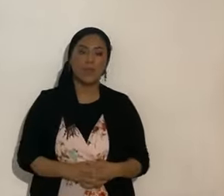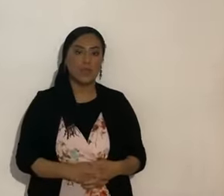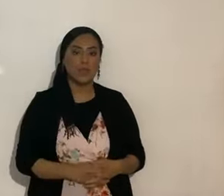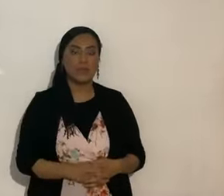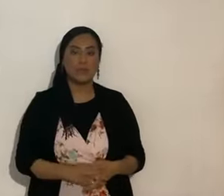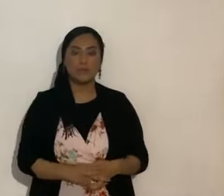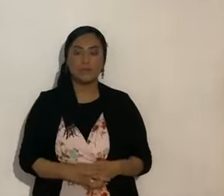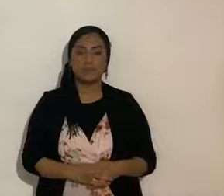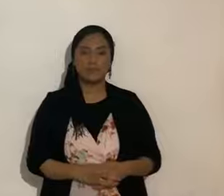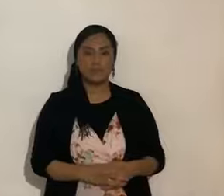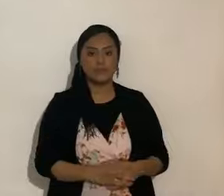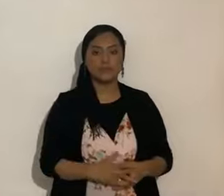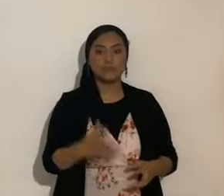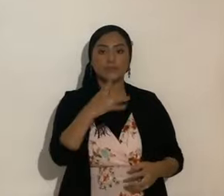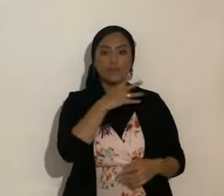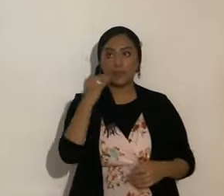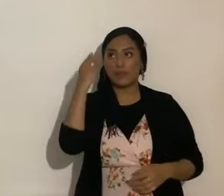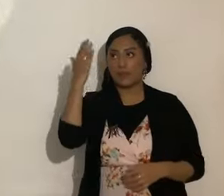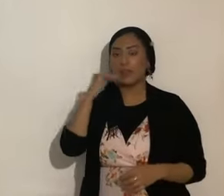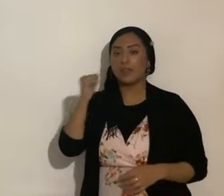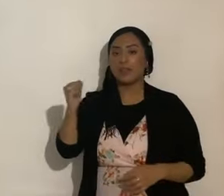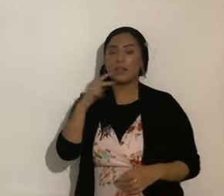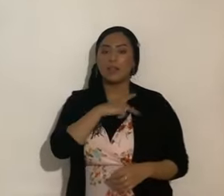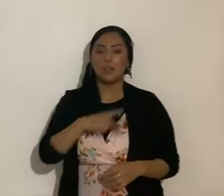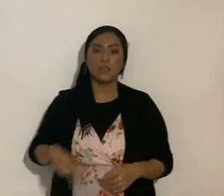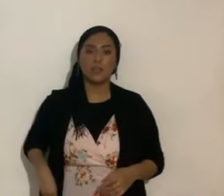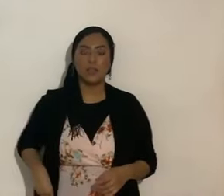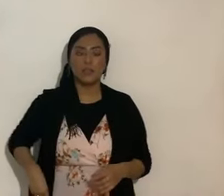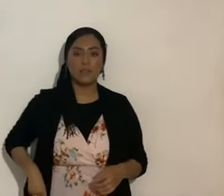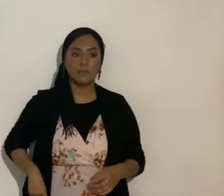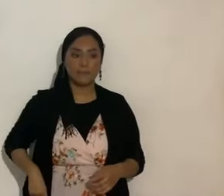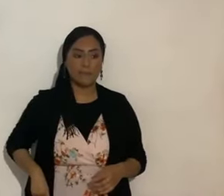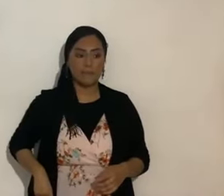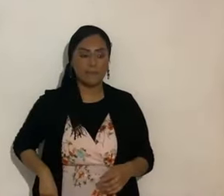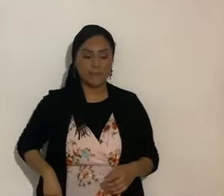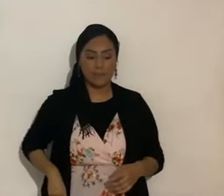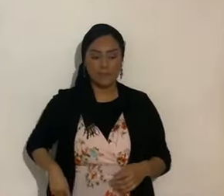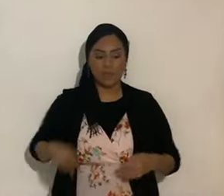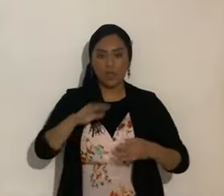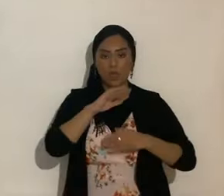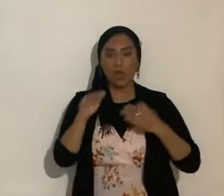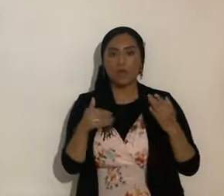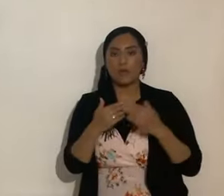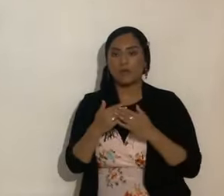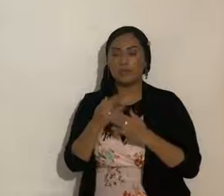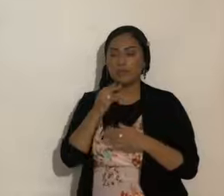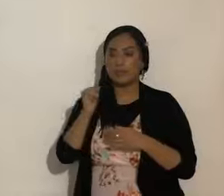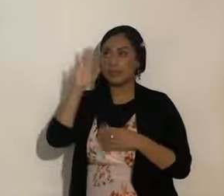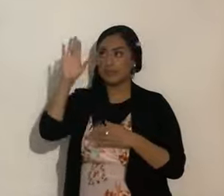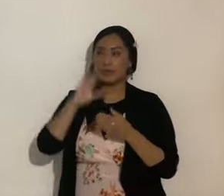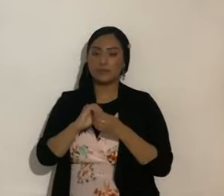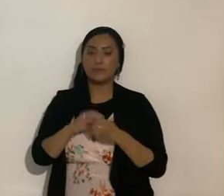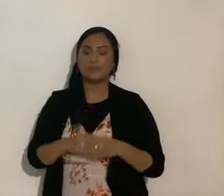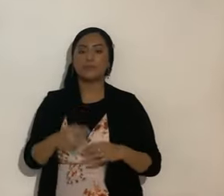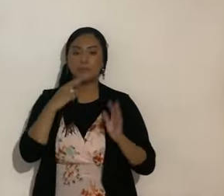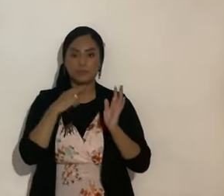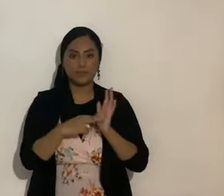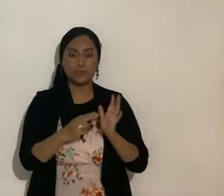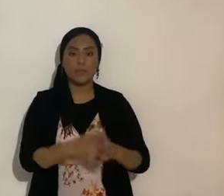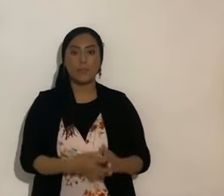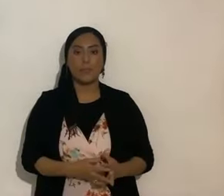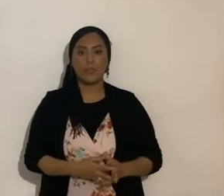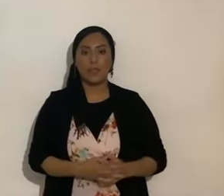jornalero, etcétera, etcétera. Y él es el rey, él es soberano, las recompensas y todas las cuentas y todo es él. Ahora nótenlo,